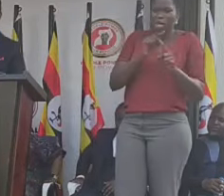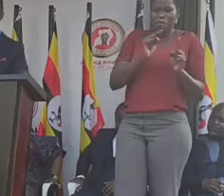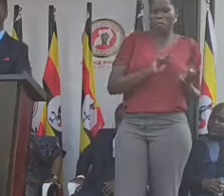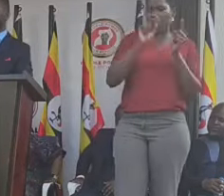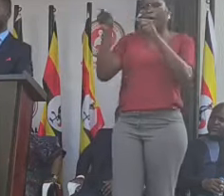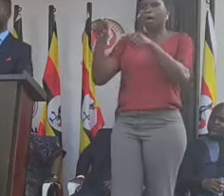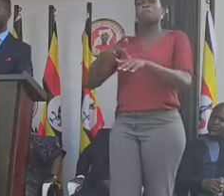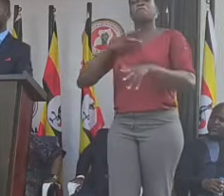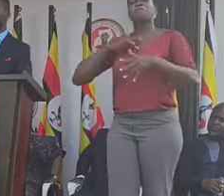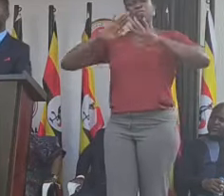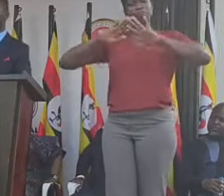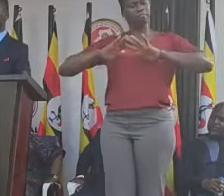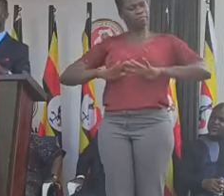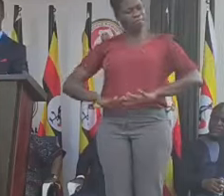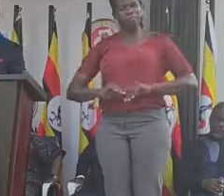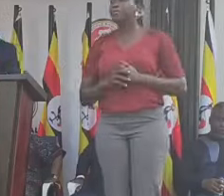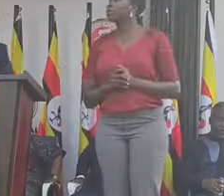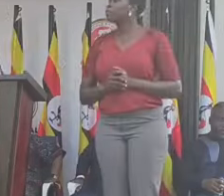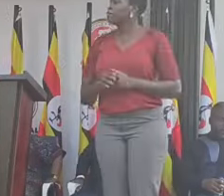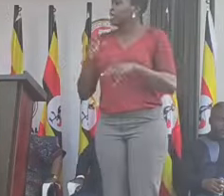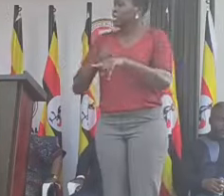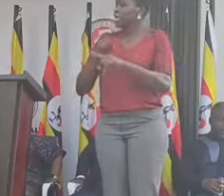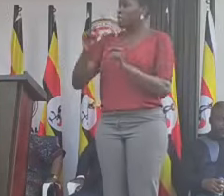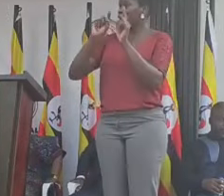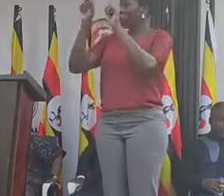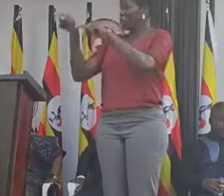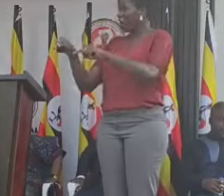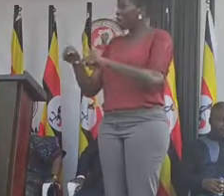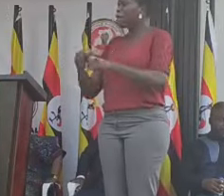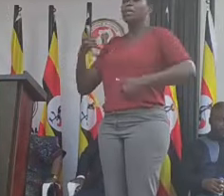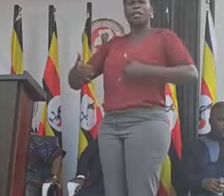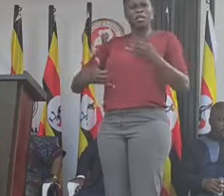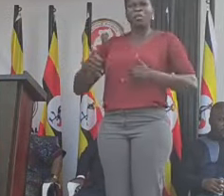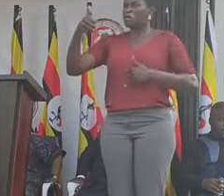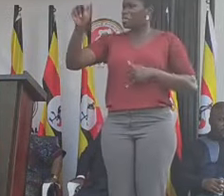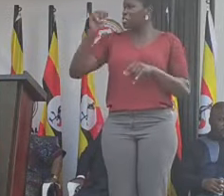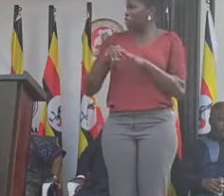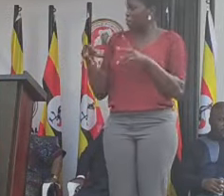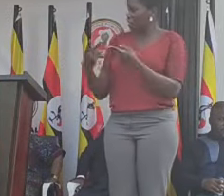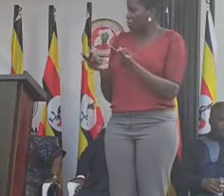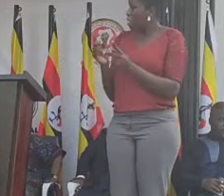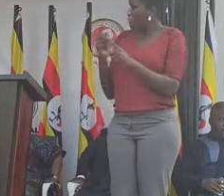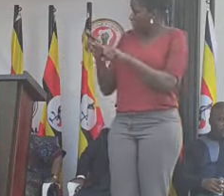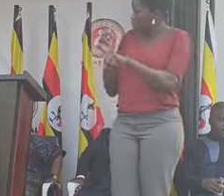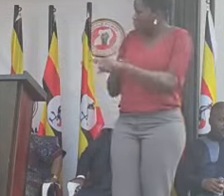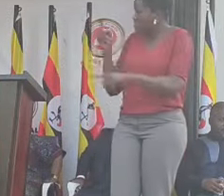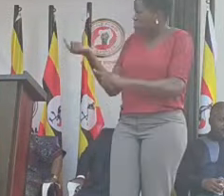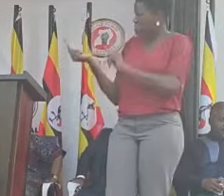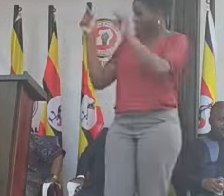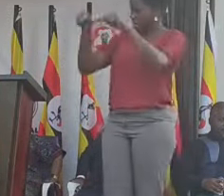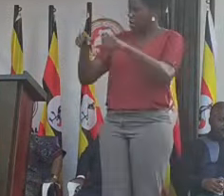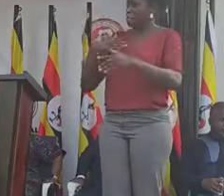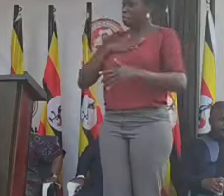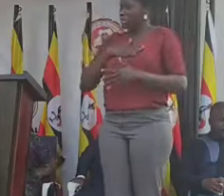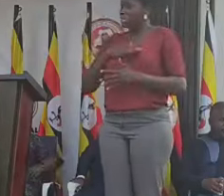feeling comfortable. Buli wajja wano weyagalire mu kifo kino. Naye laba obeera mu kifo kino, njagala